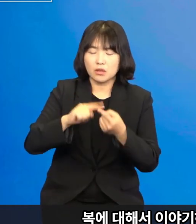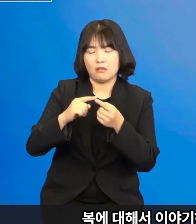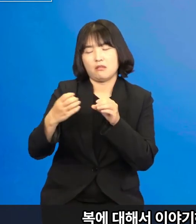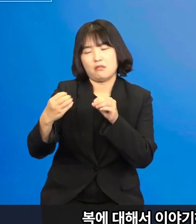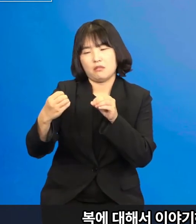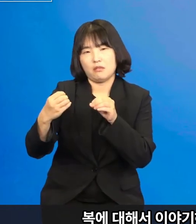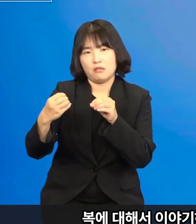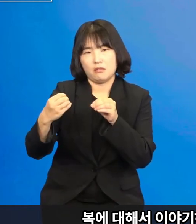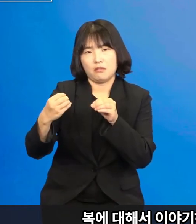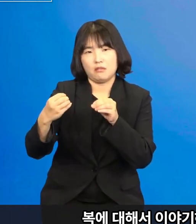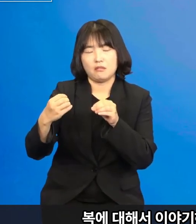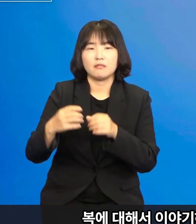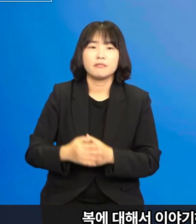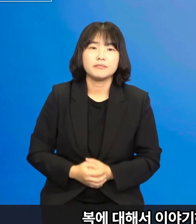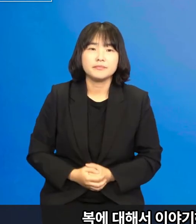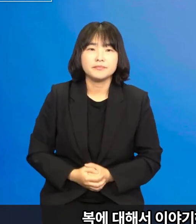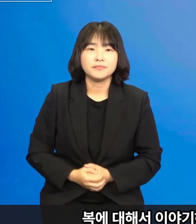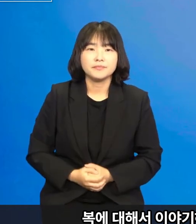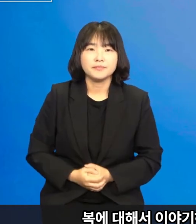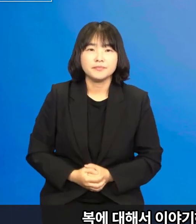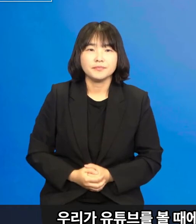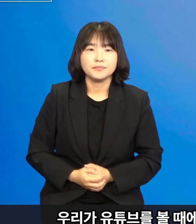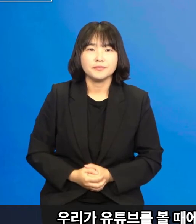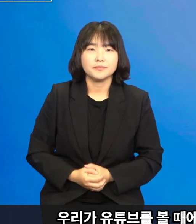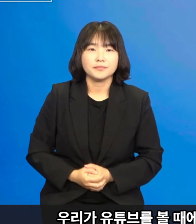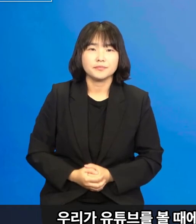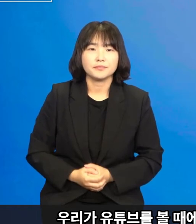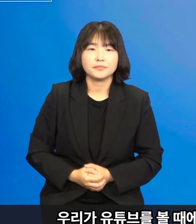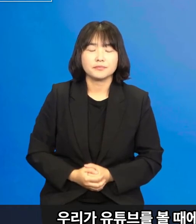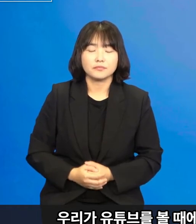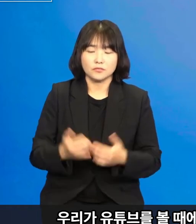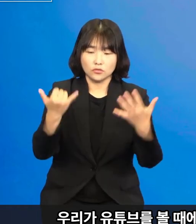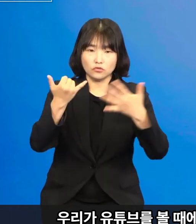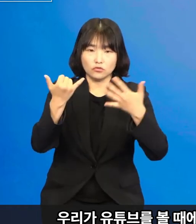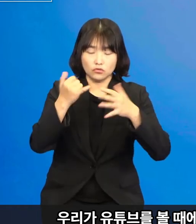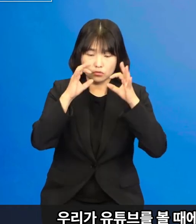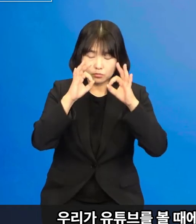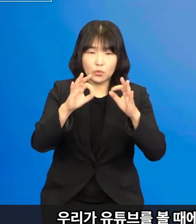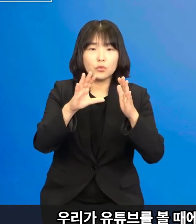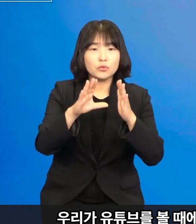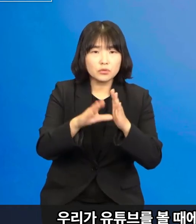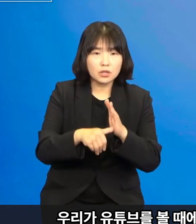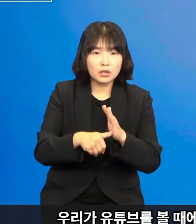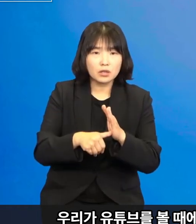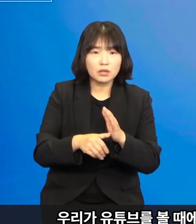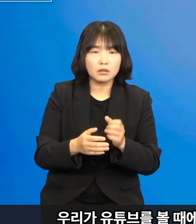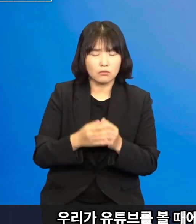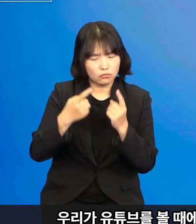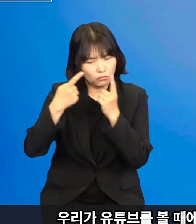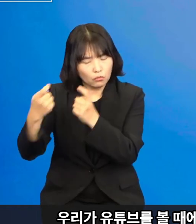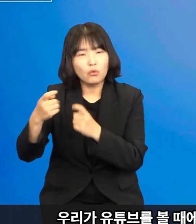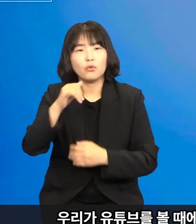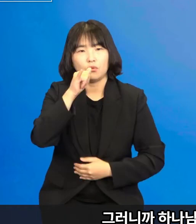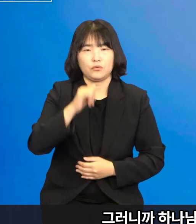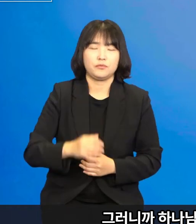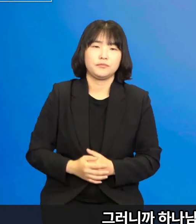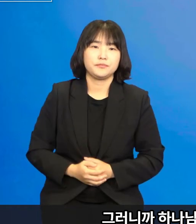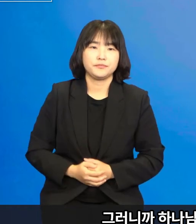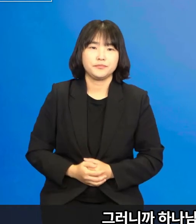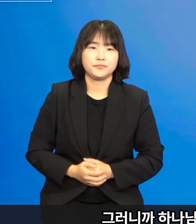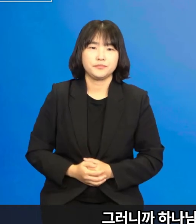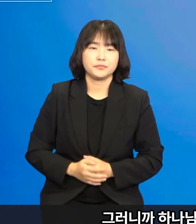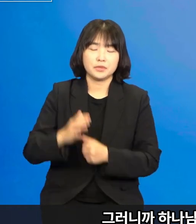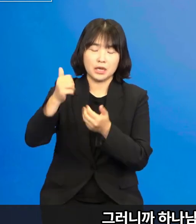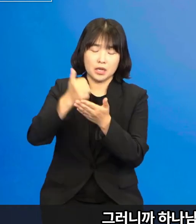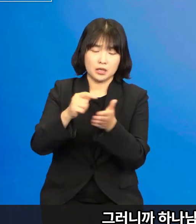것과 연관되어 있습니다. 우리가 유튜브를 볼 때에도 그런 유혹을 당할 수가 있어요. 그러니까